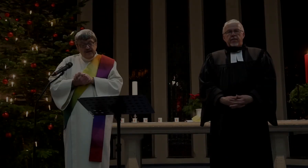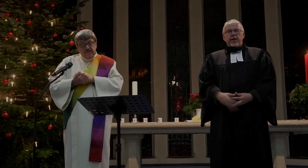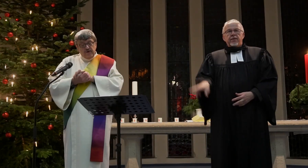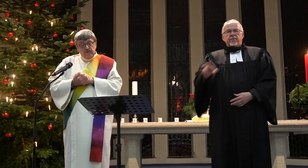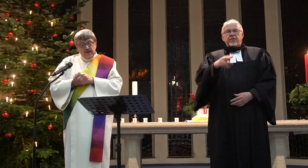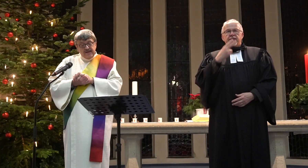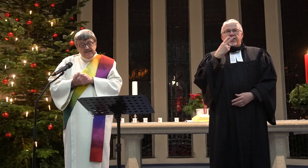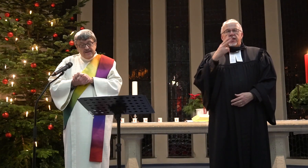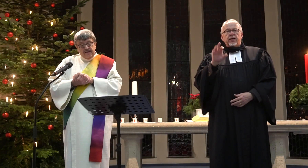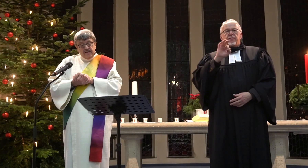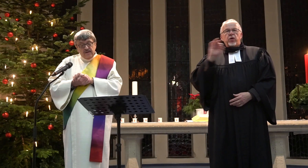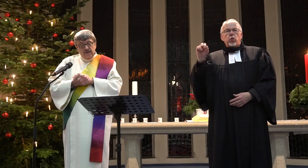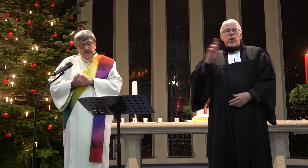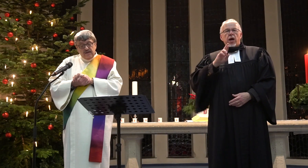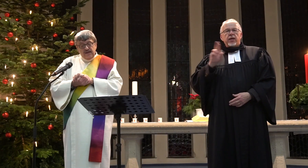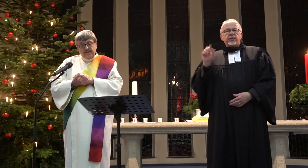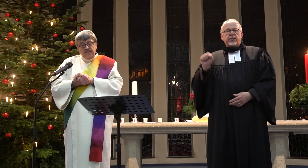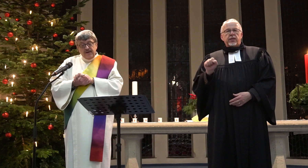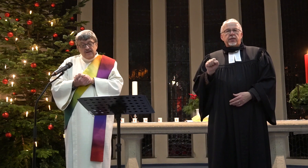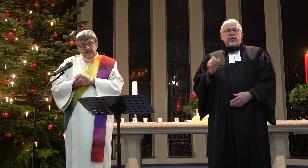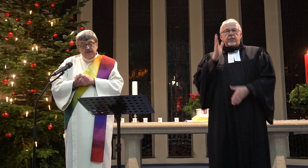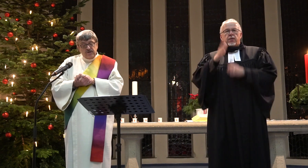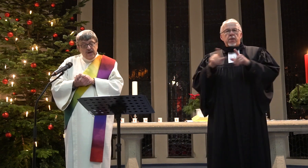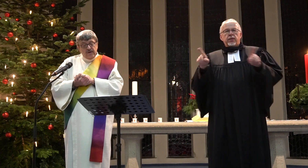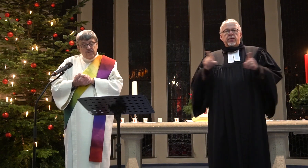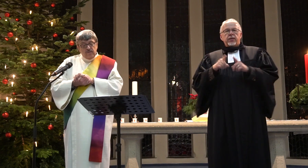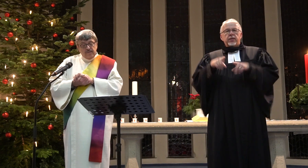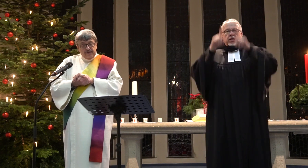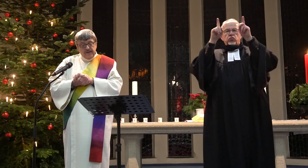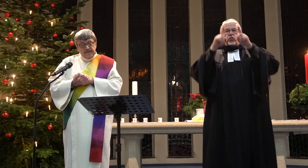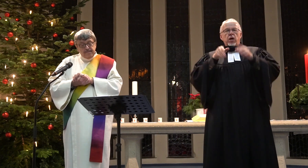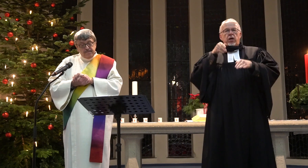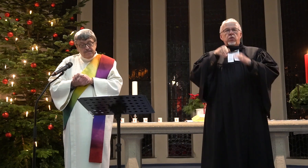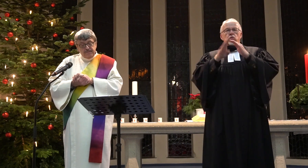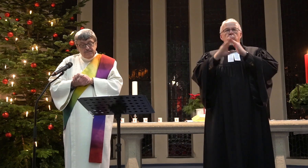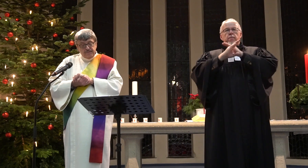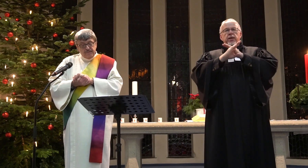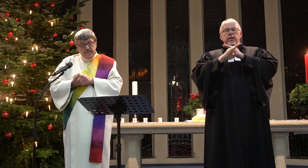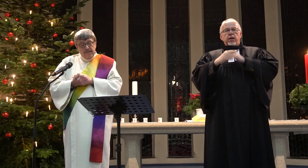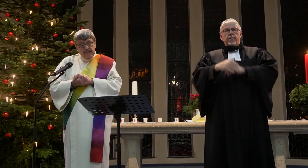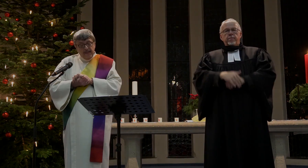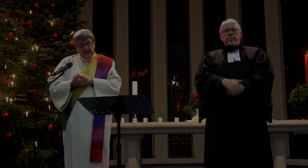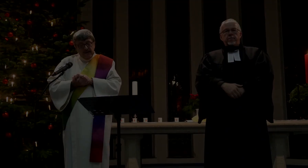Wir sehen Fiona Resnick, das Gebärdenlied Stern über Bethlehem.